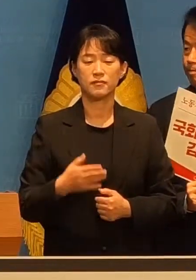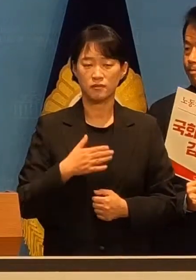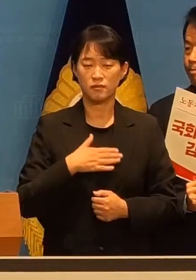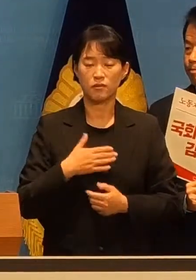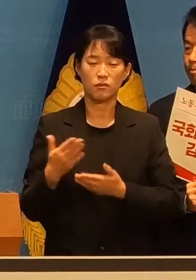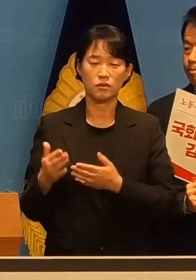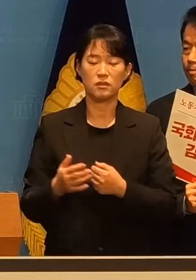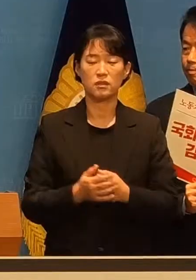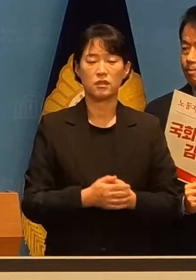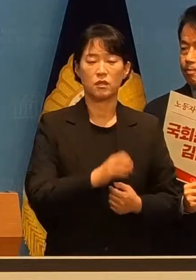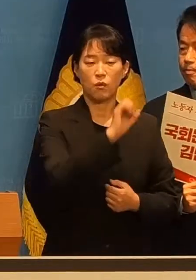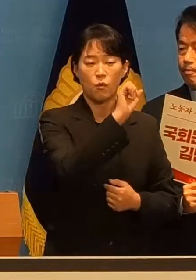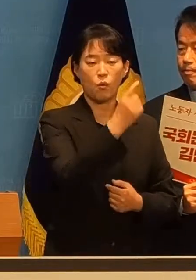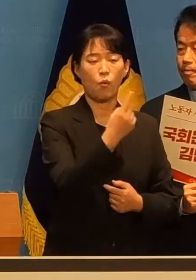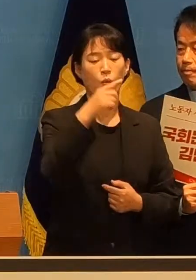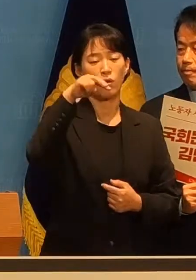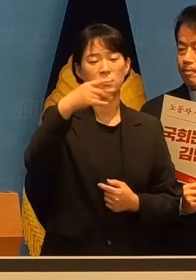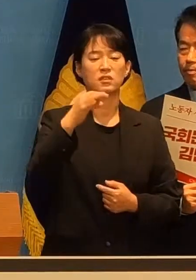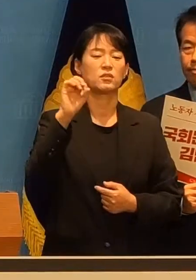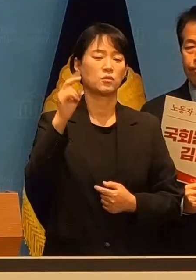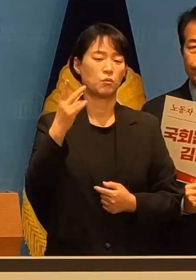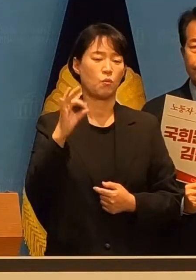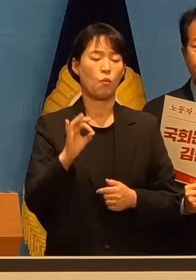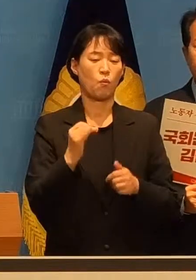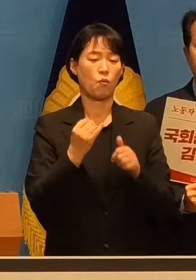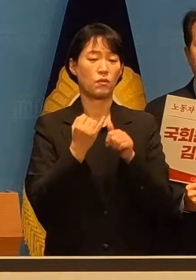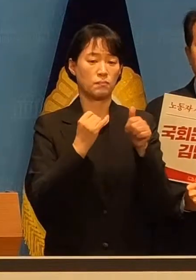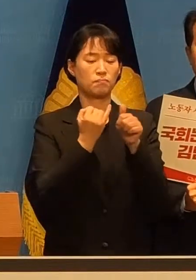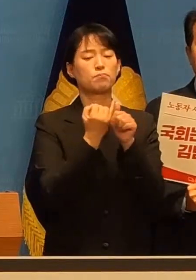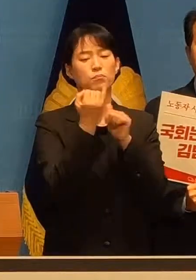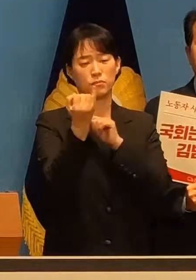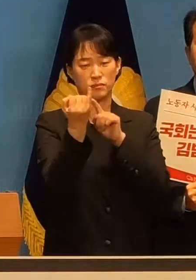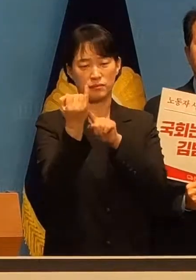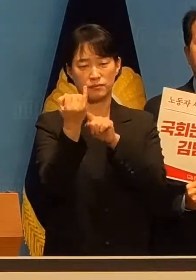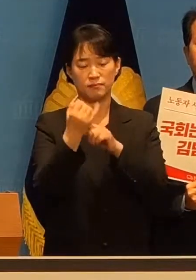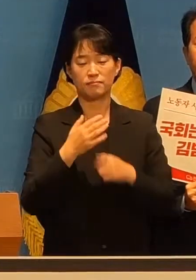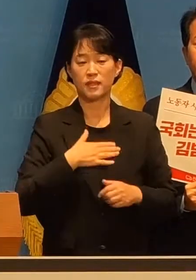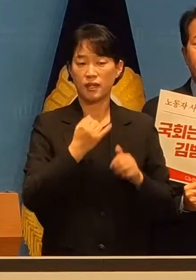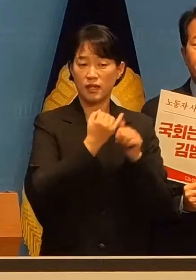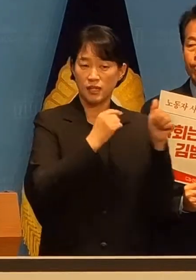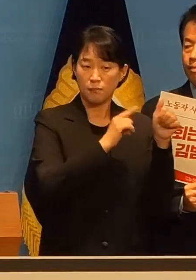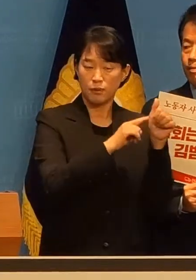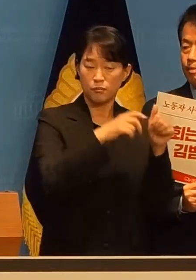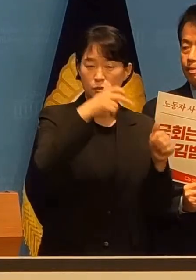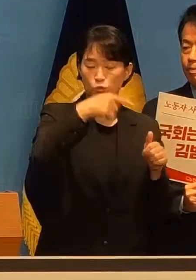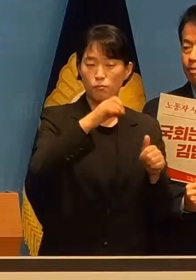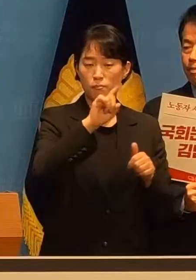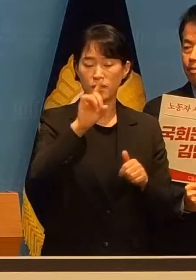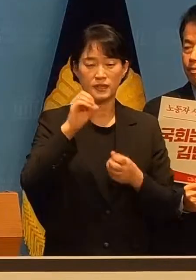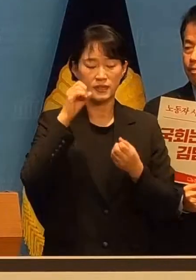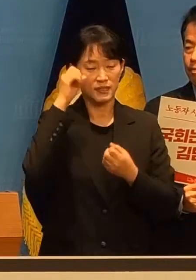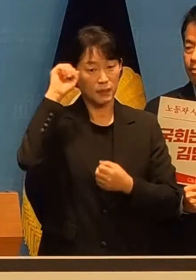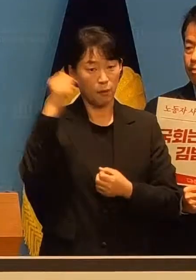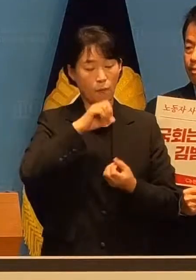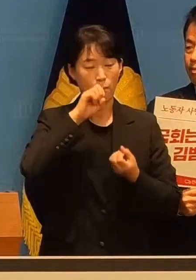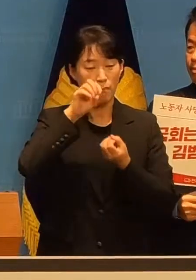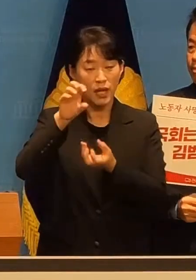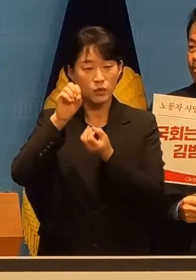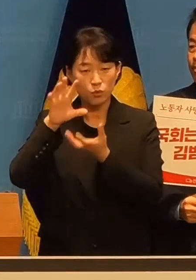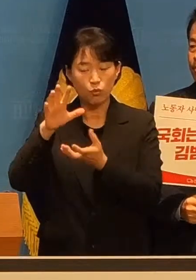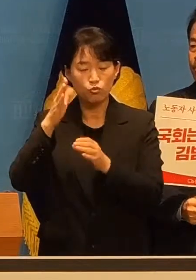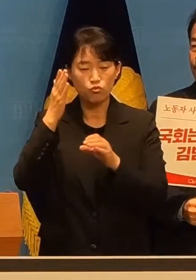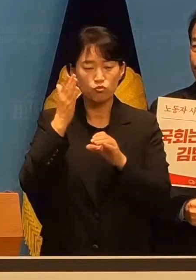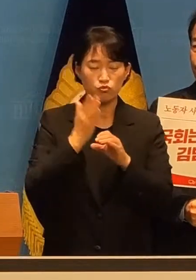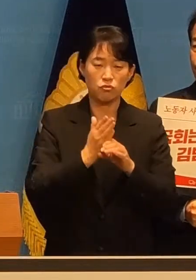저는 고 오승용 씨의 아내입니다. 제 남편이 쿠팡 새벽 배송을 하다가 세상을 떠난 지